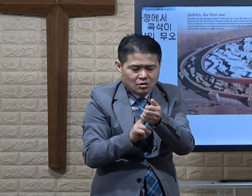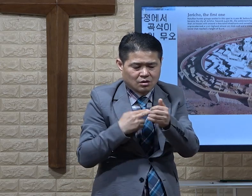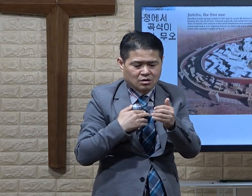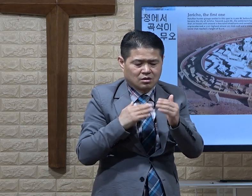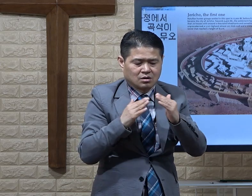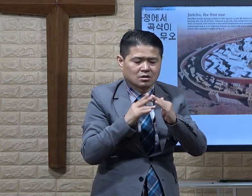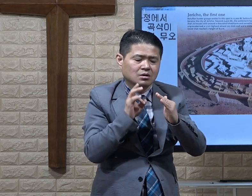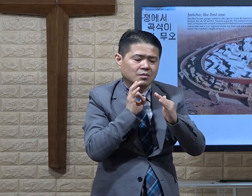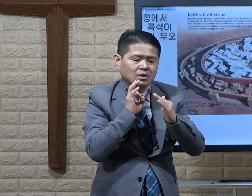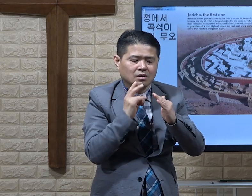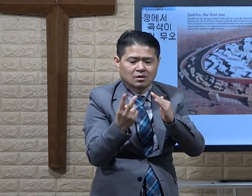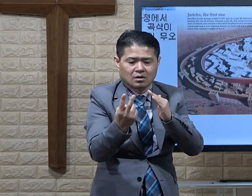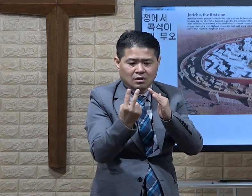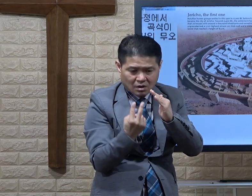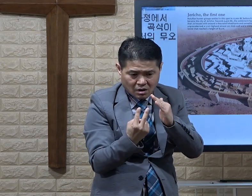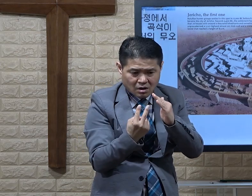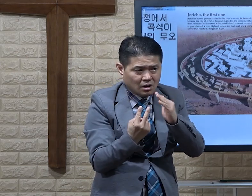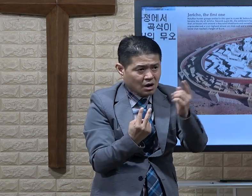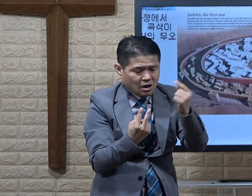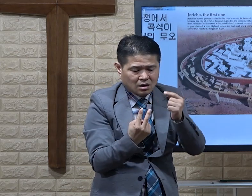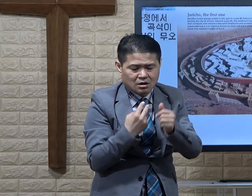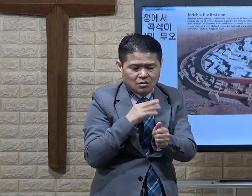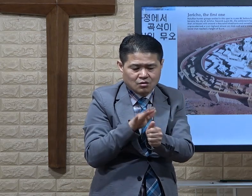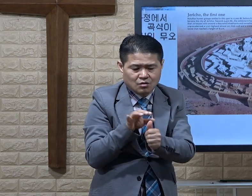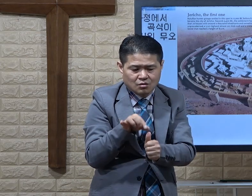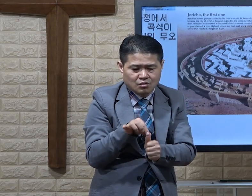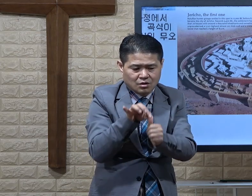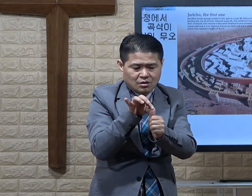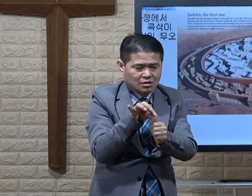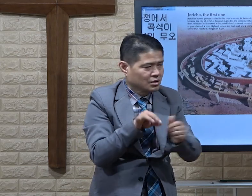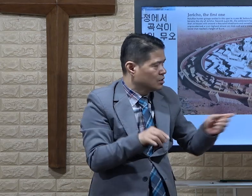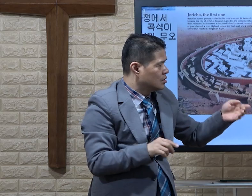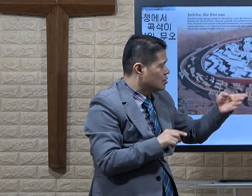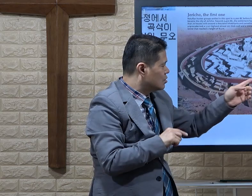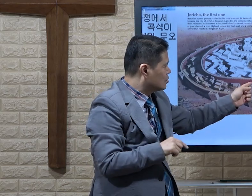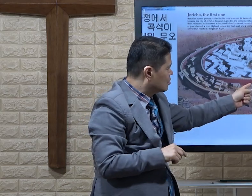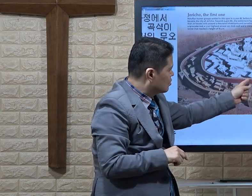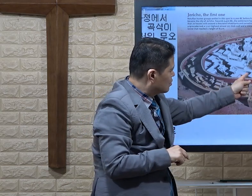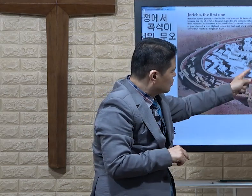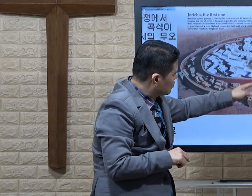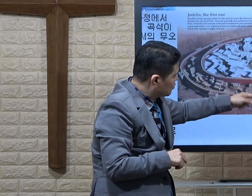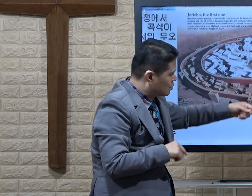숨어서 성 안에, 여리고 성 안에 들어왔습니다. 그때 라합이